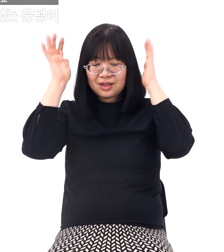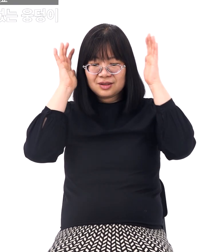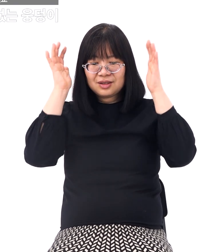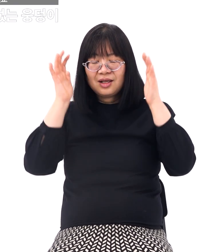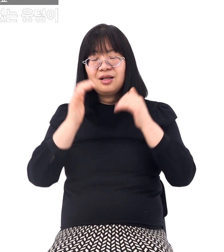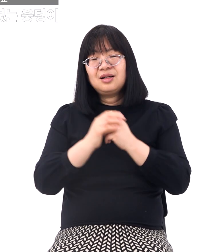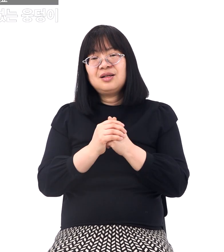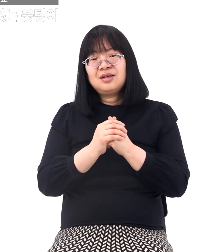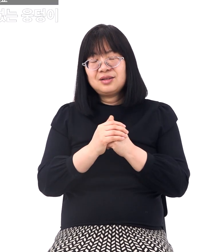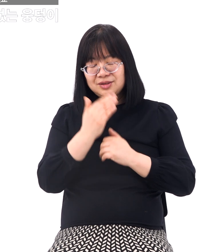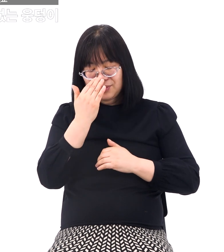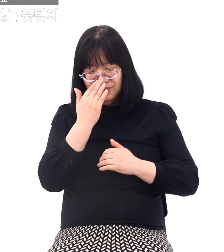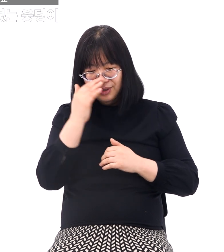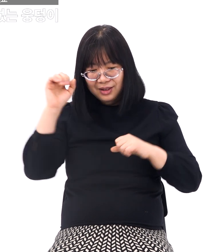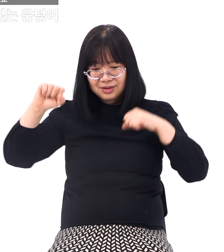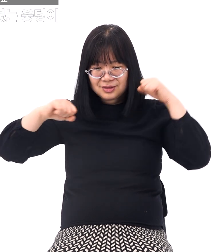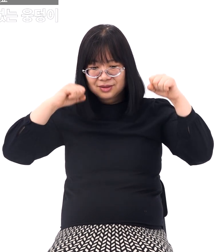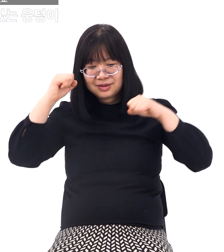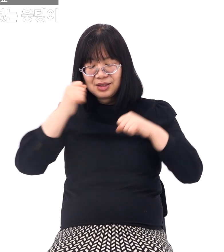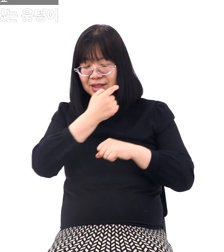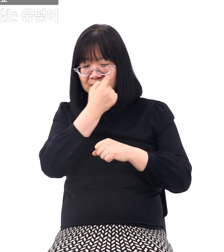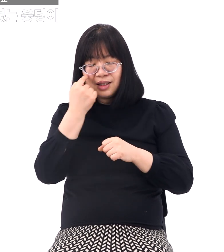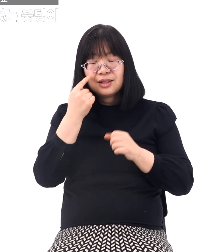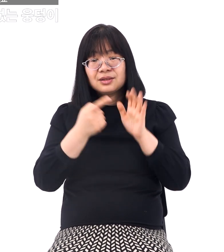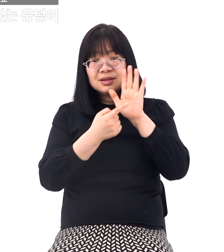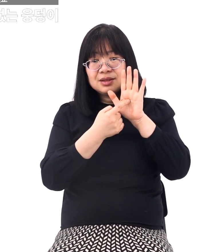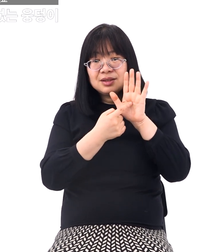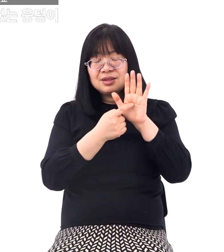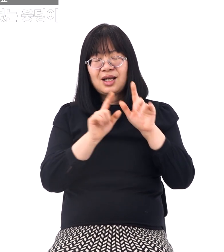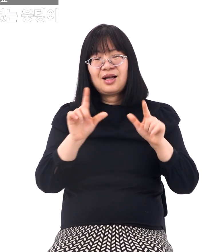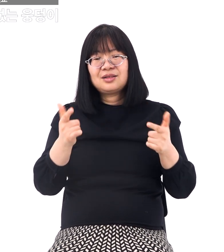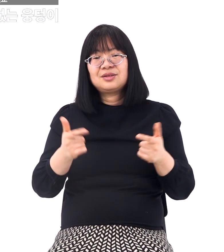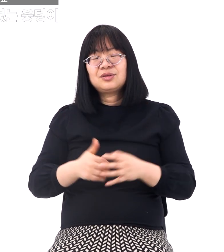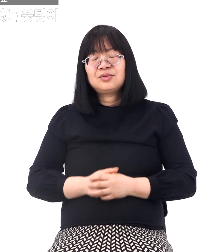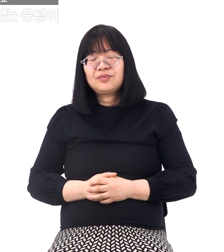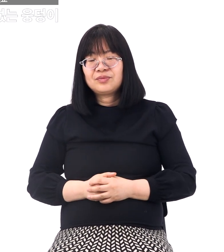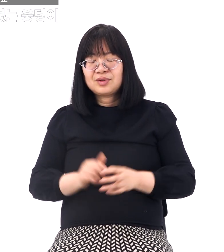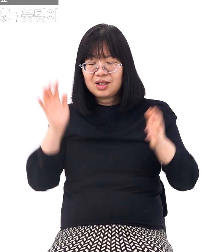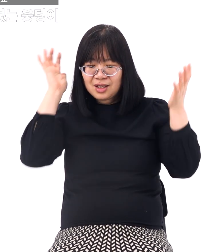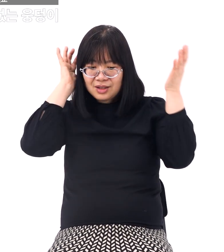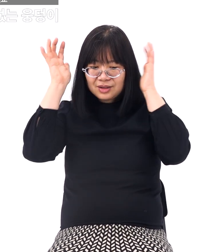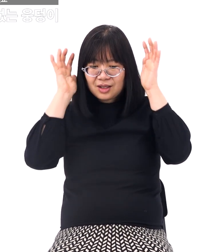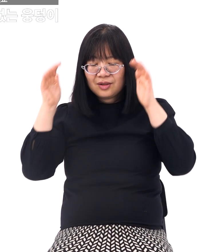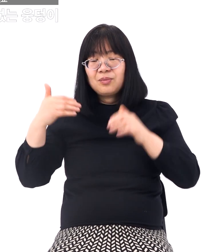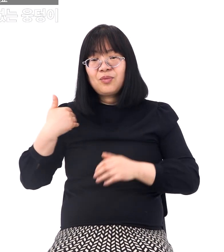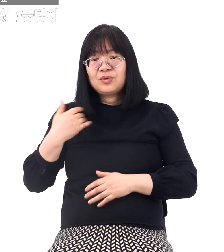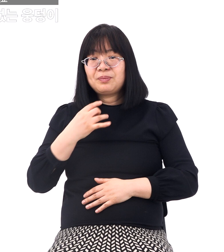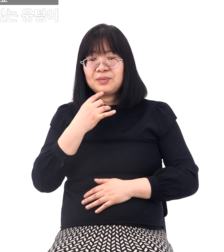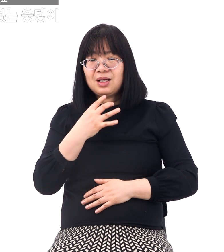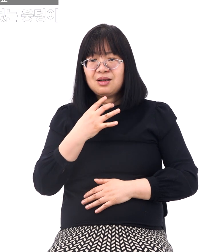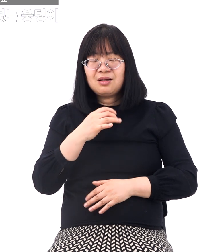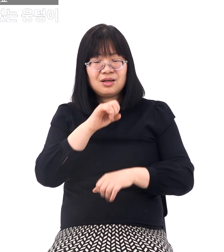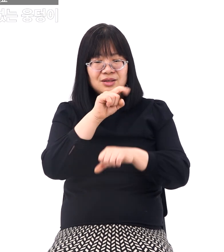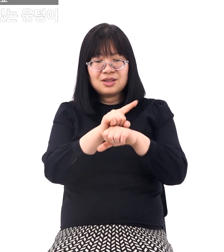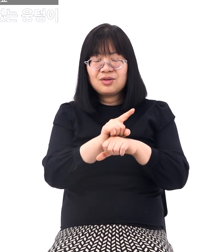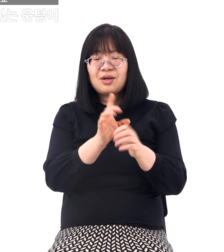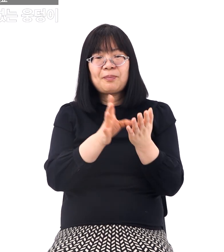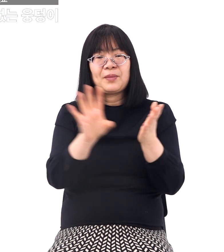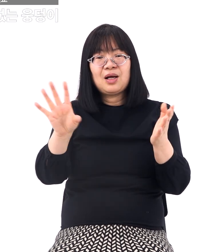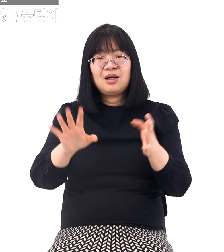겸손한 짐승의 상징이라는 뜻이 됩니까? 나귀를 몰라서 그렇지 그 성질이 얼마나 못됐는지